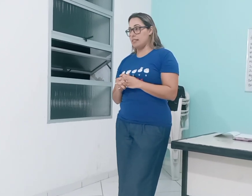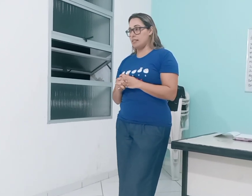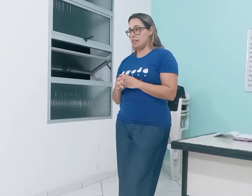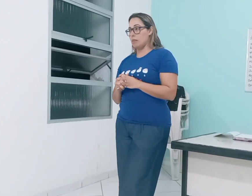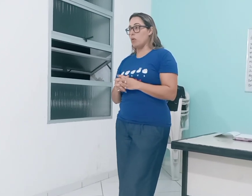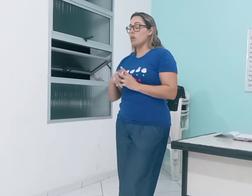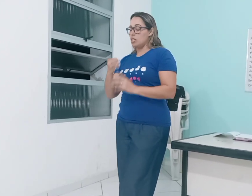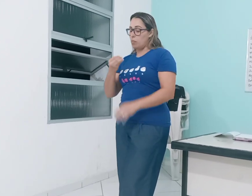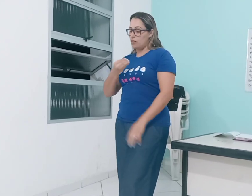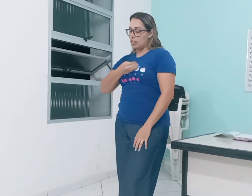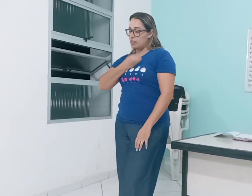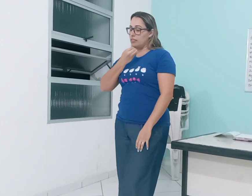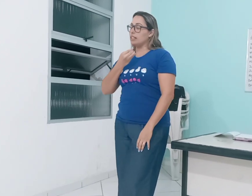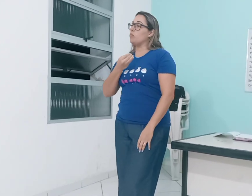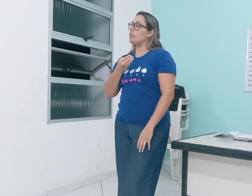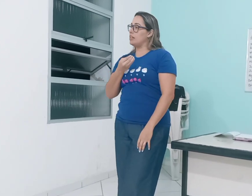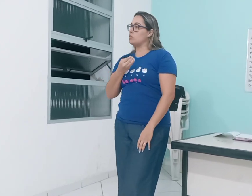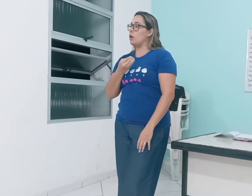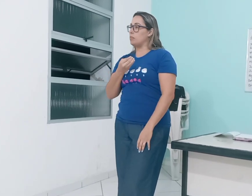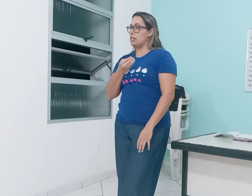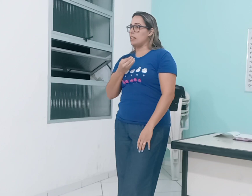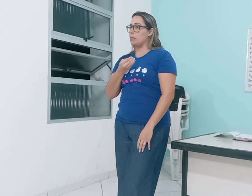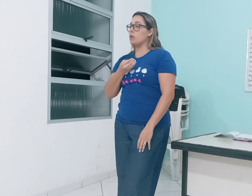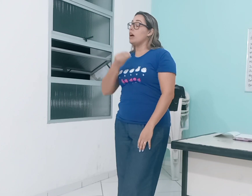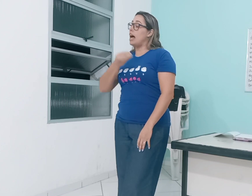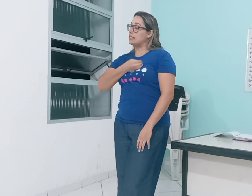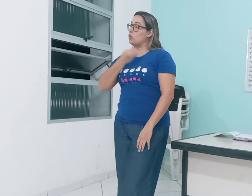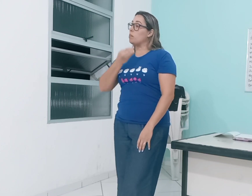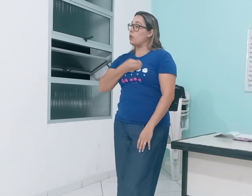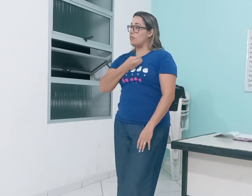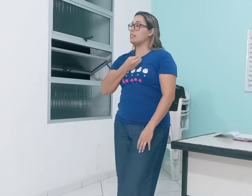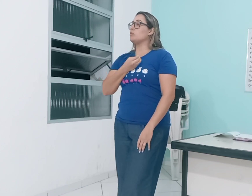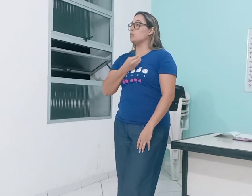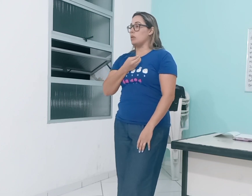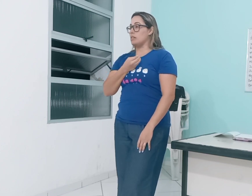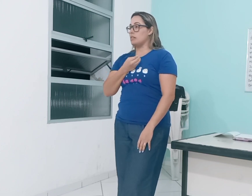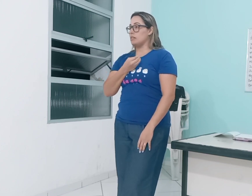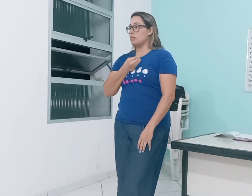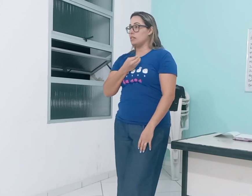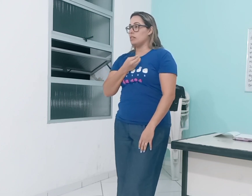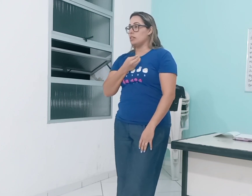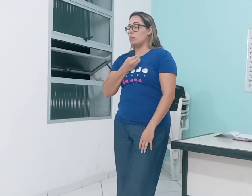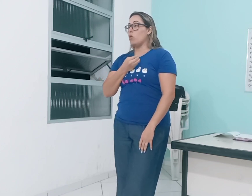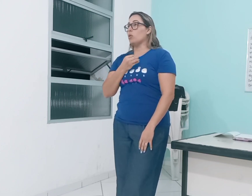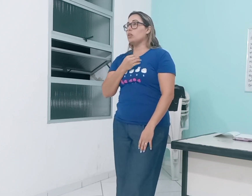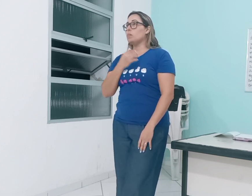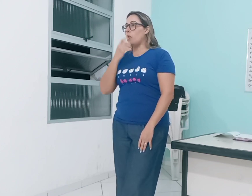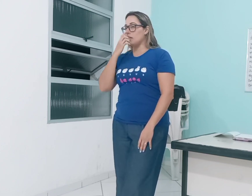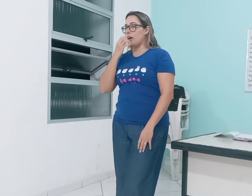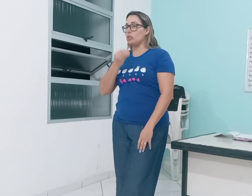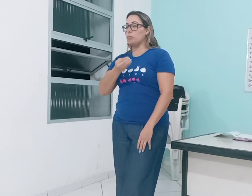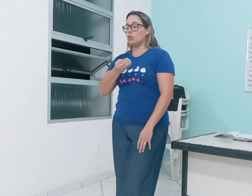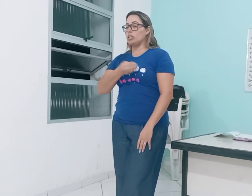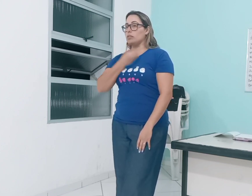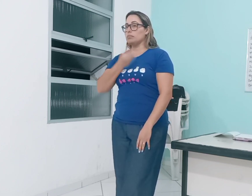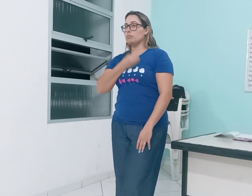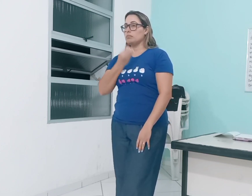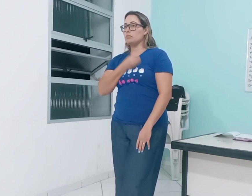vez. Tá bom? Você pode fazer vida uma vez só, por exemplo. Assim como pode fazer duas. Tá bom? O que não pode é ficar o tempo todo aqui.